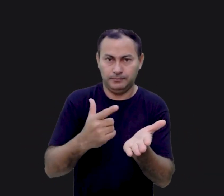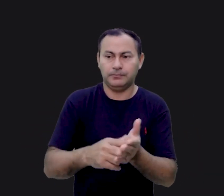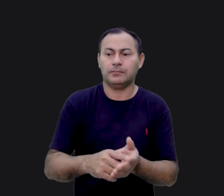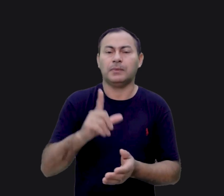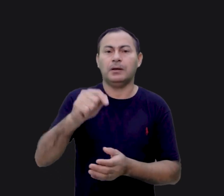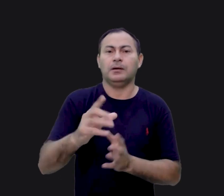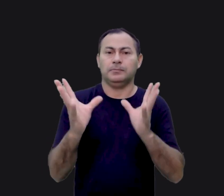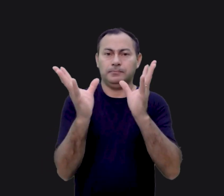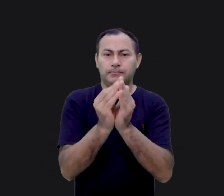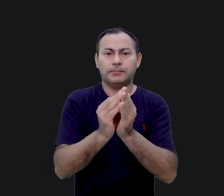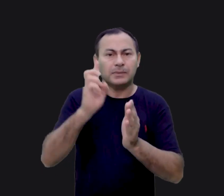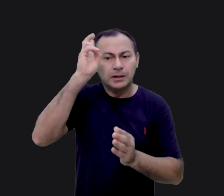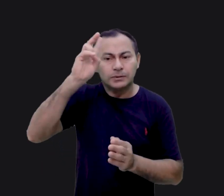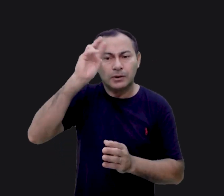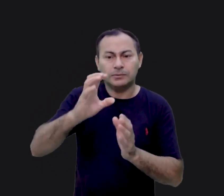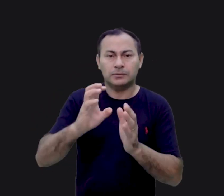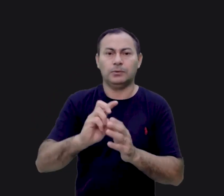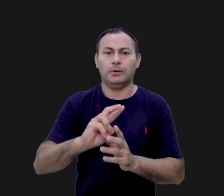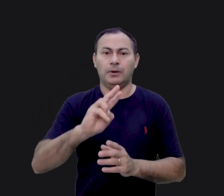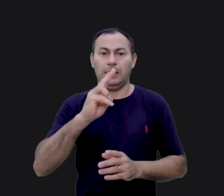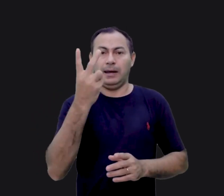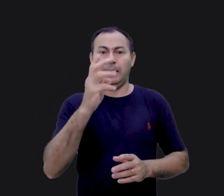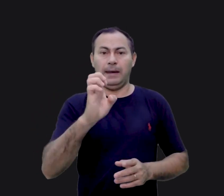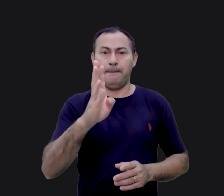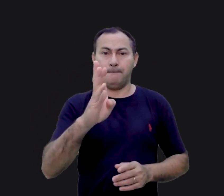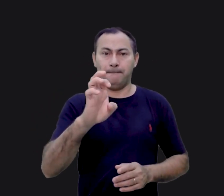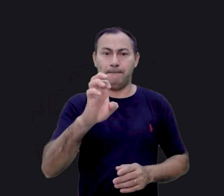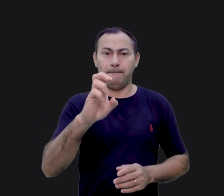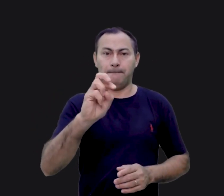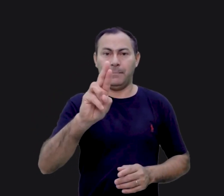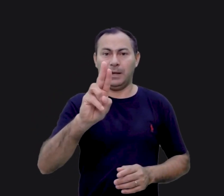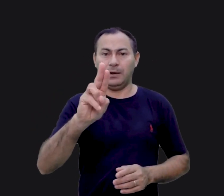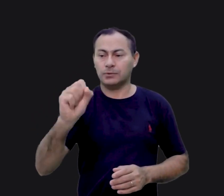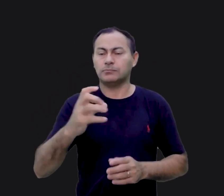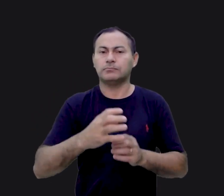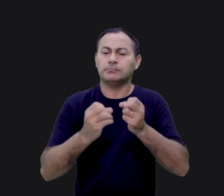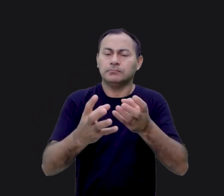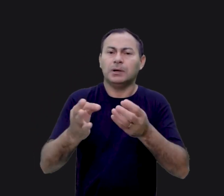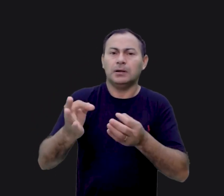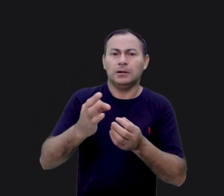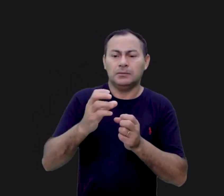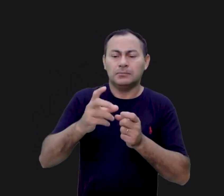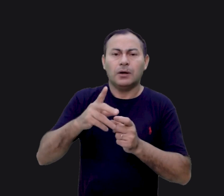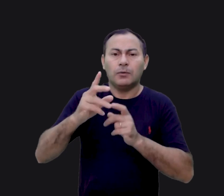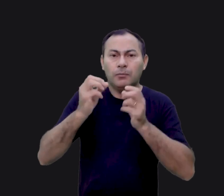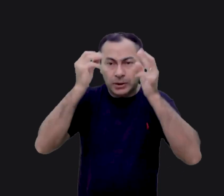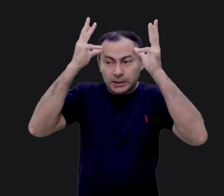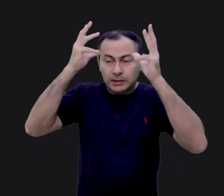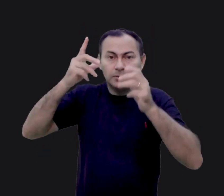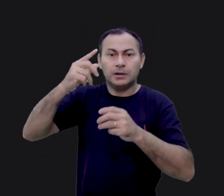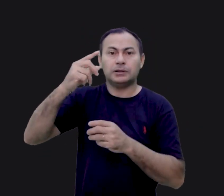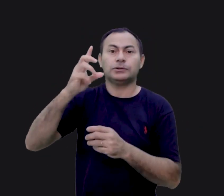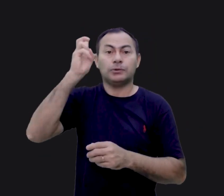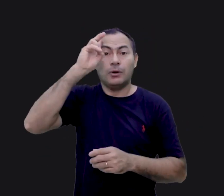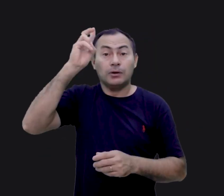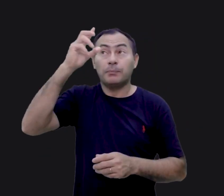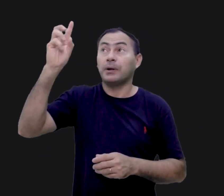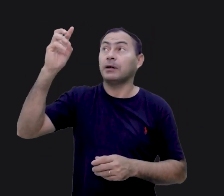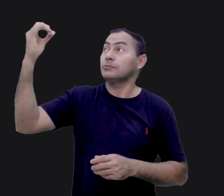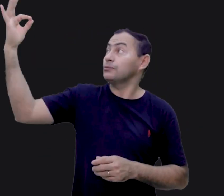eles são o resumo da história dos hebreus dado por Moisés com a inspiração do espírito santo a história dos hebreus é um assunto e